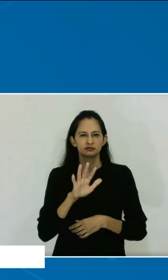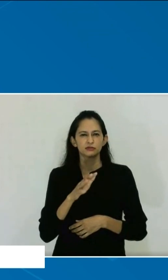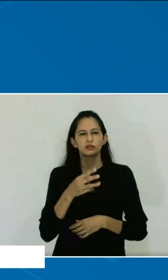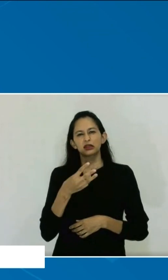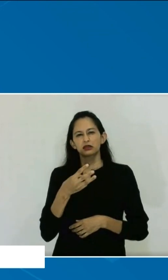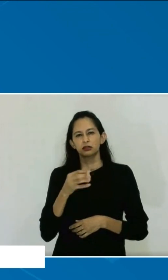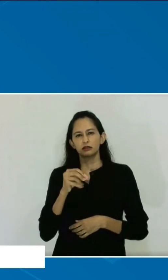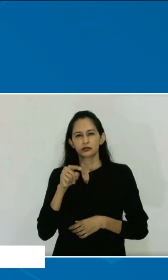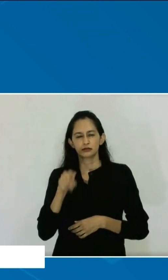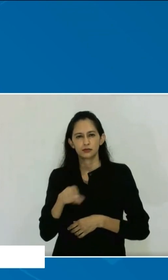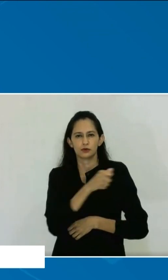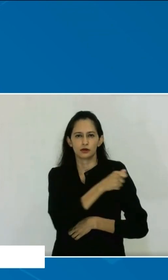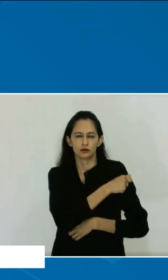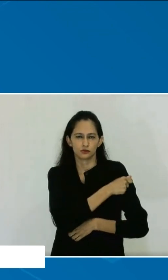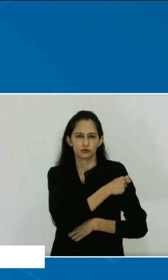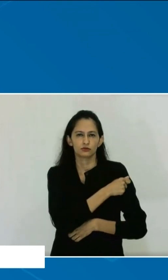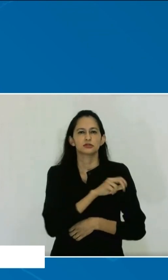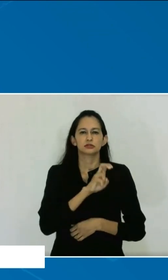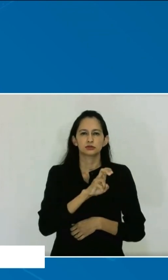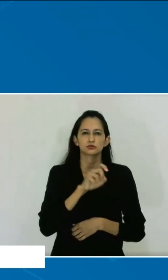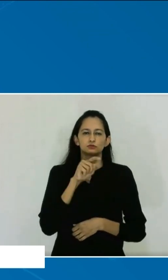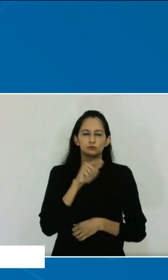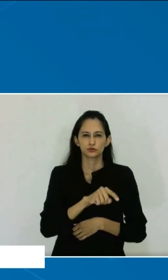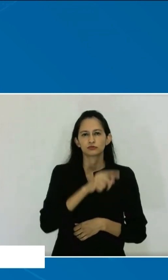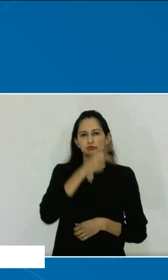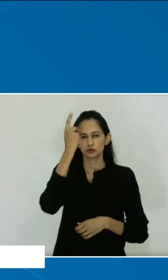estudantes, mais 5 mil servidores.